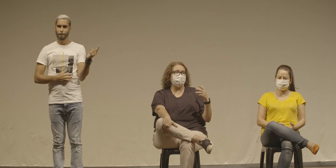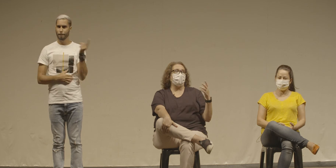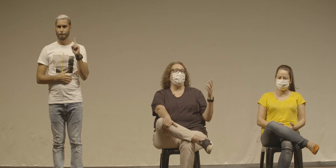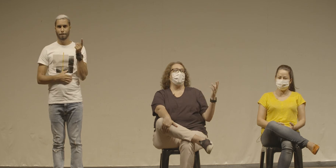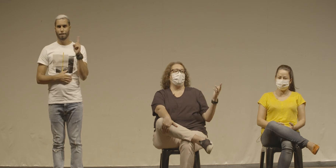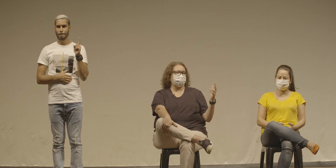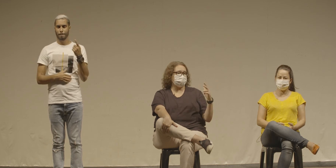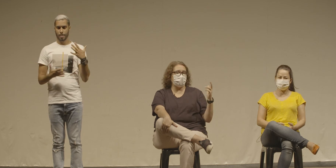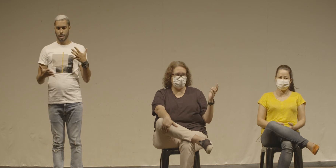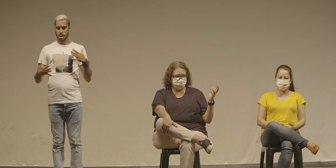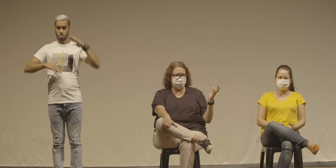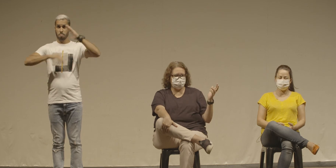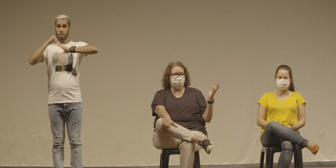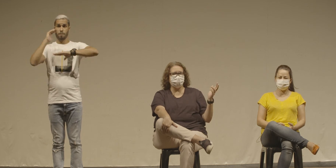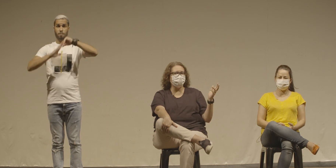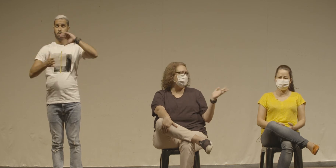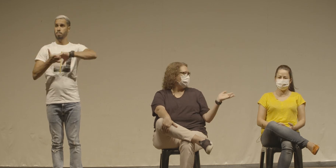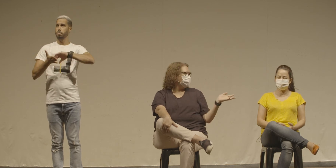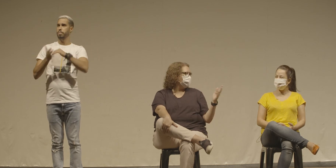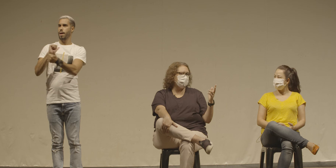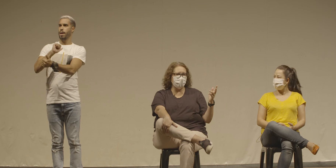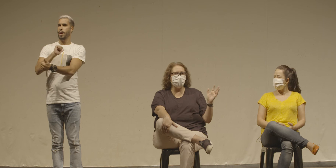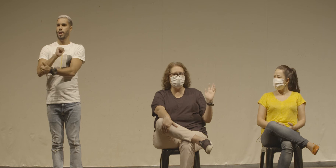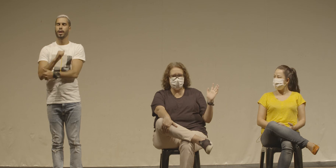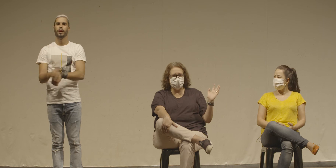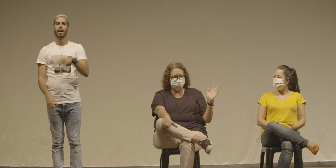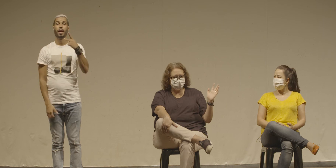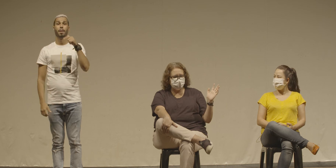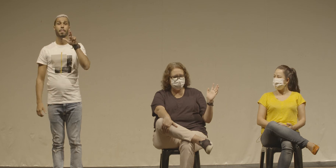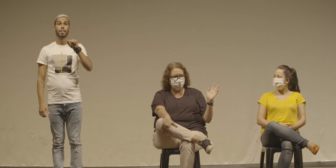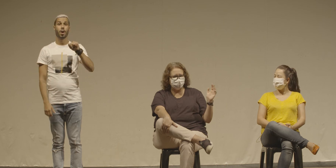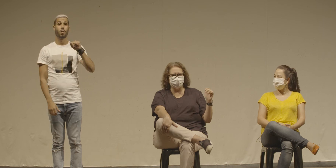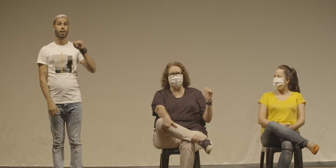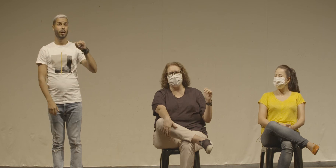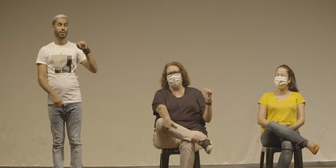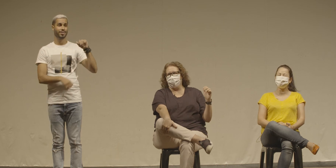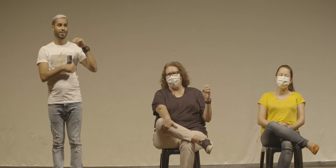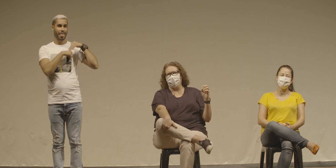uma atleta, né? No entanto que a Paula brinca com ela, que ainda bem que ela virou cantora.